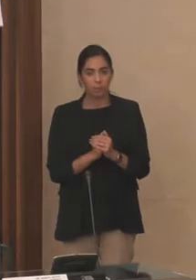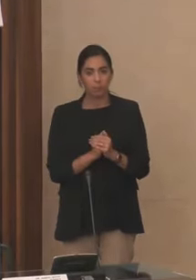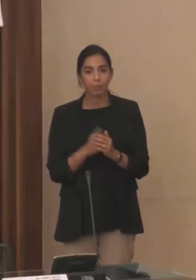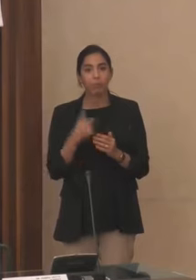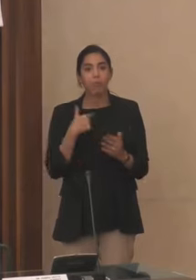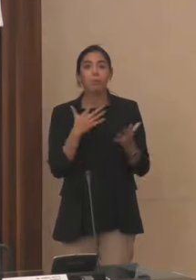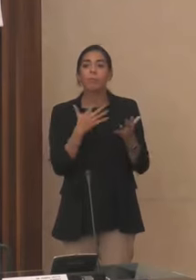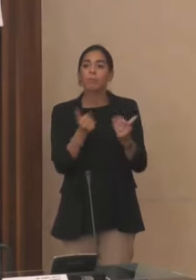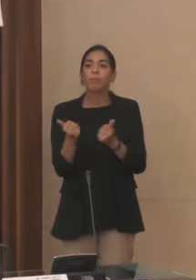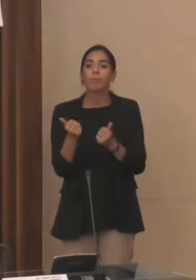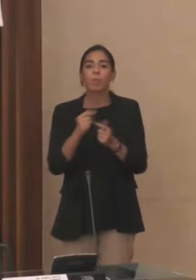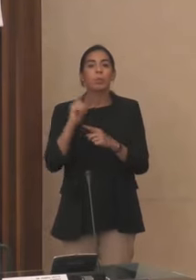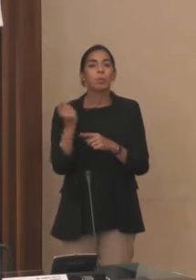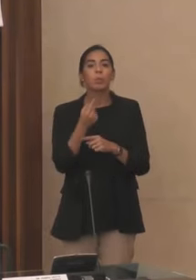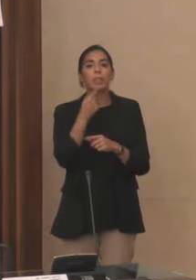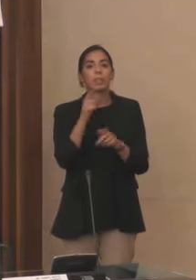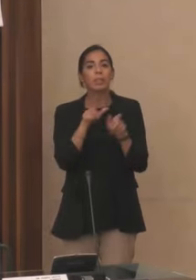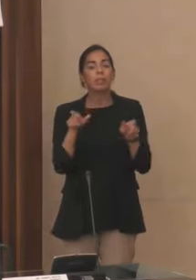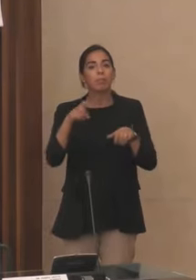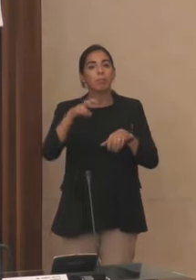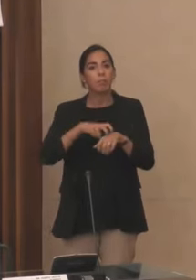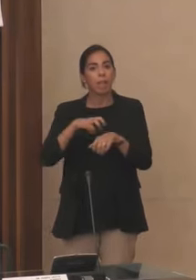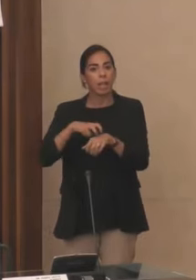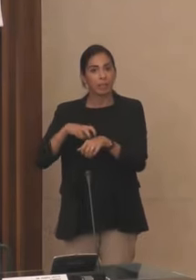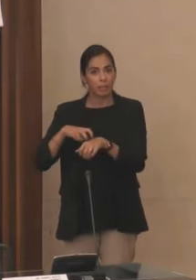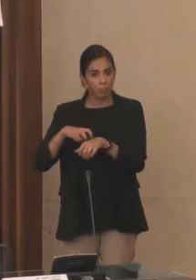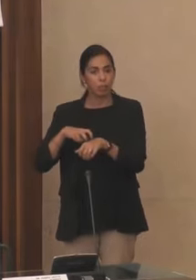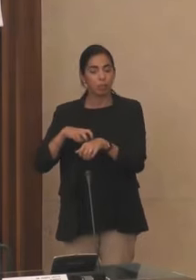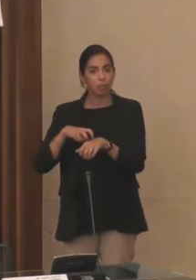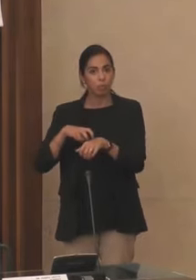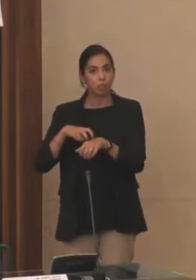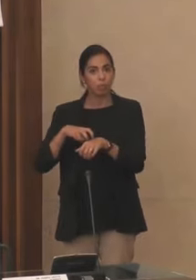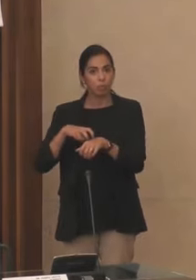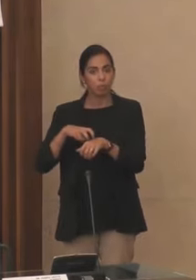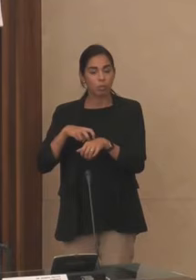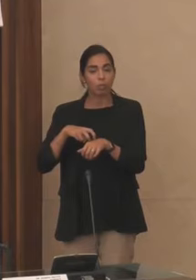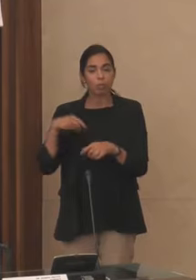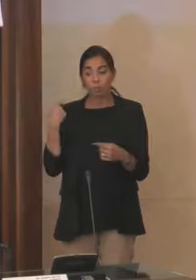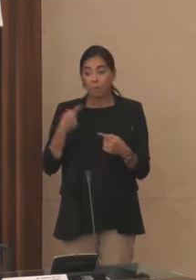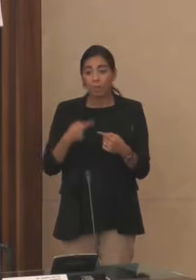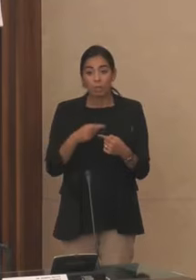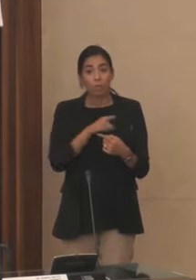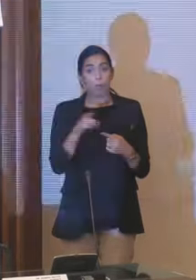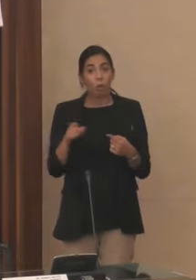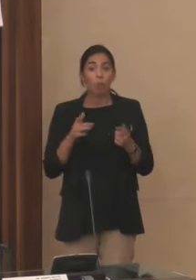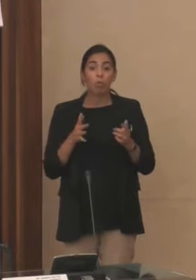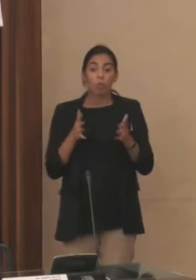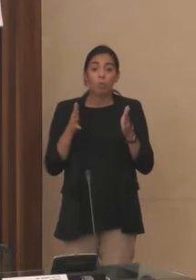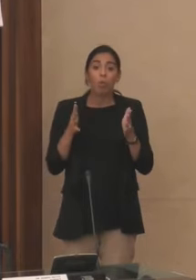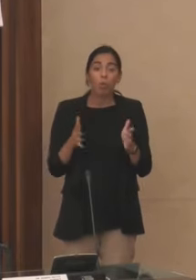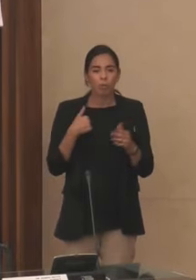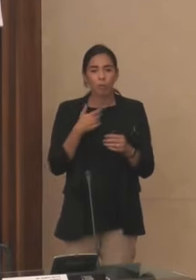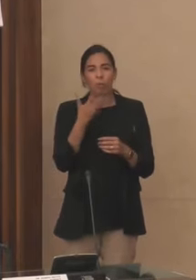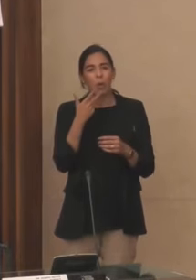quei medici che hanno avuto il coraggio. Io cito un